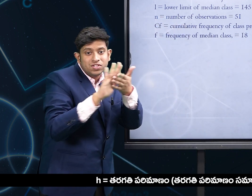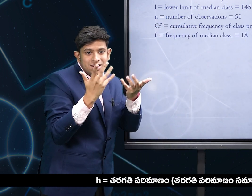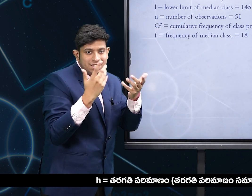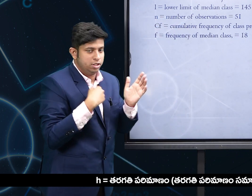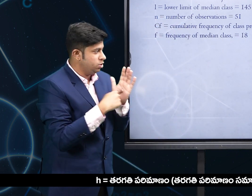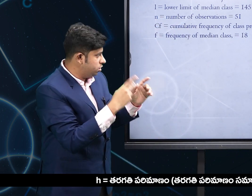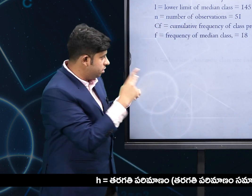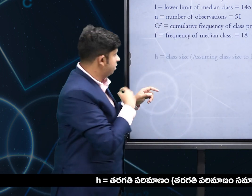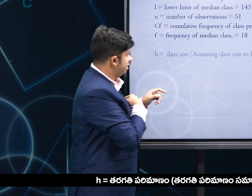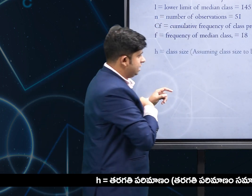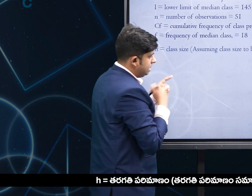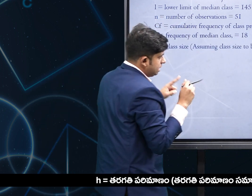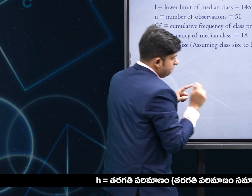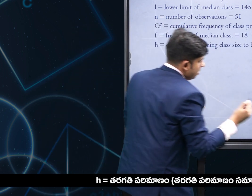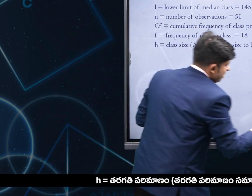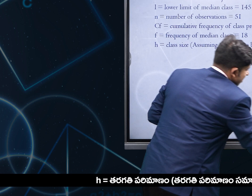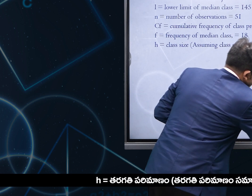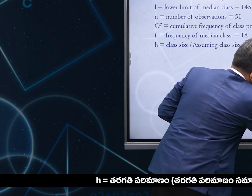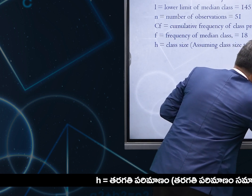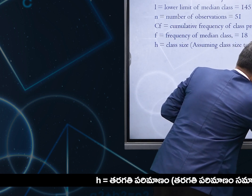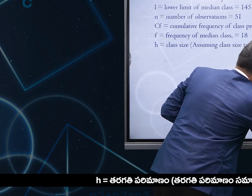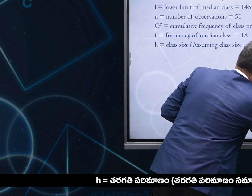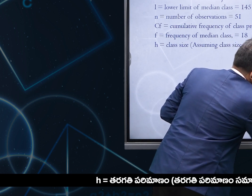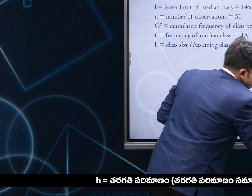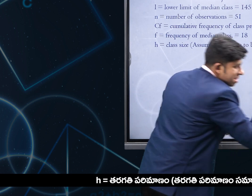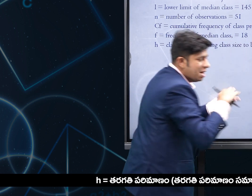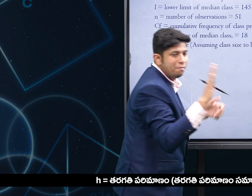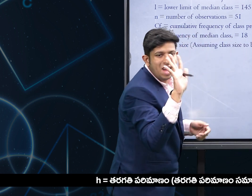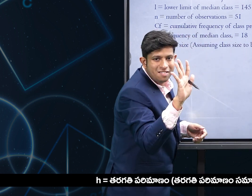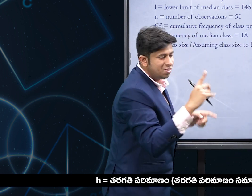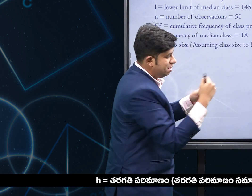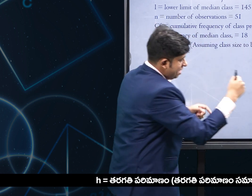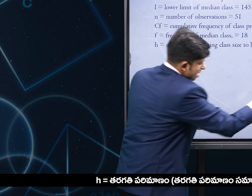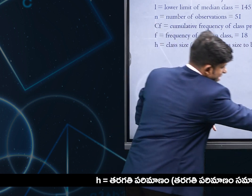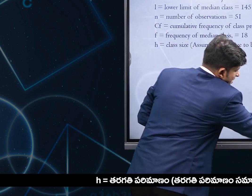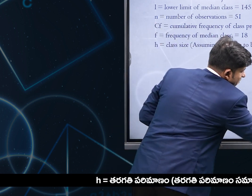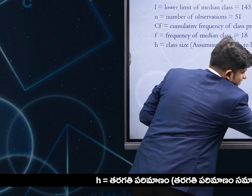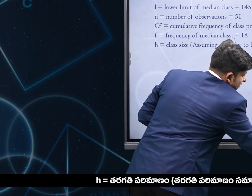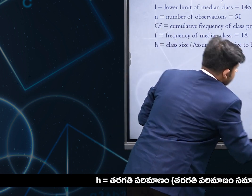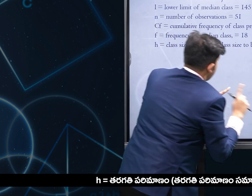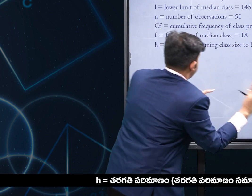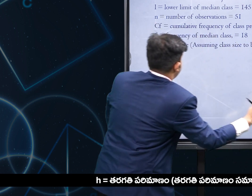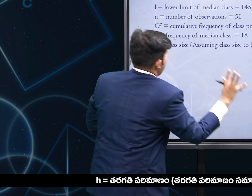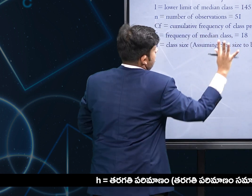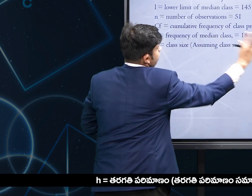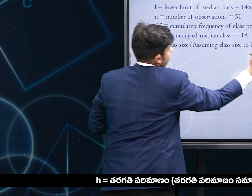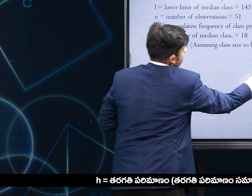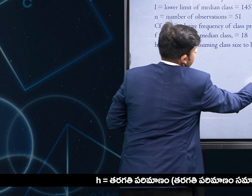18. H తరగతి పరిమాణం సమానంగా ఉంటుందని ఊహిస్తే =